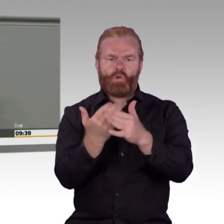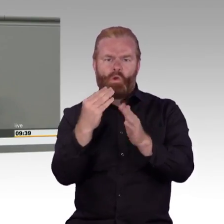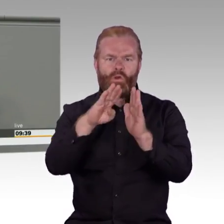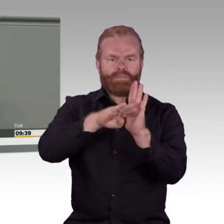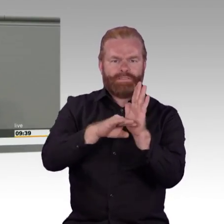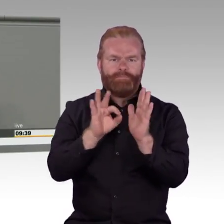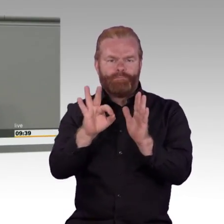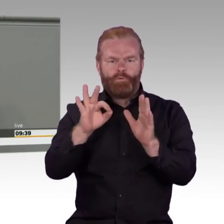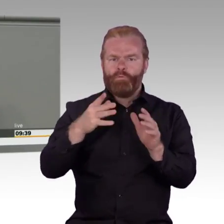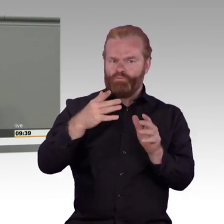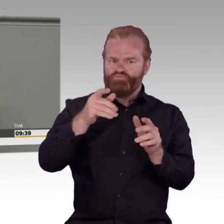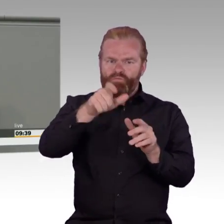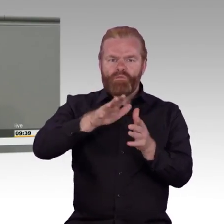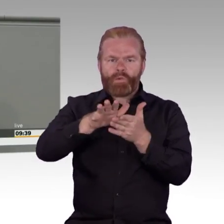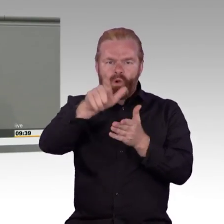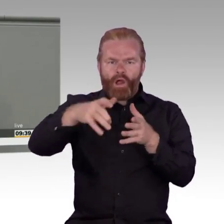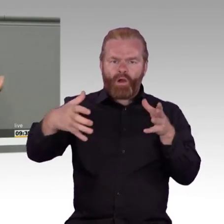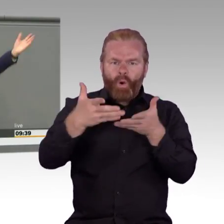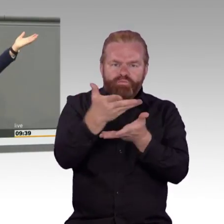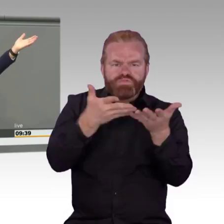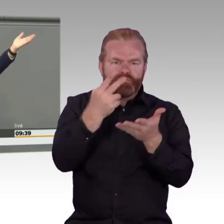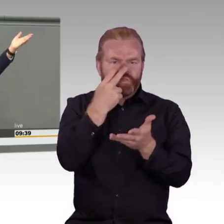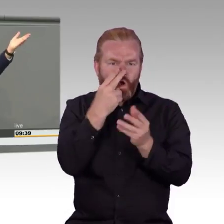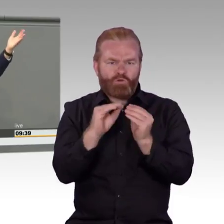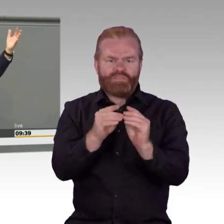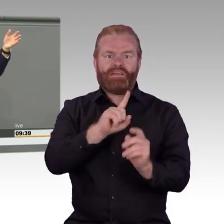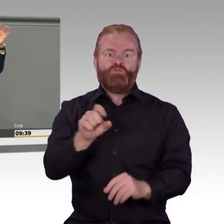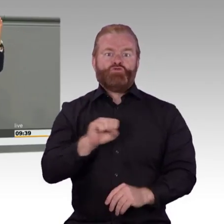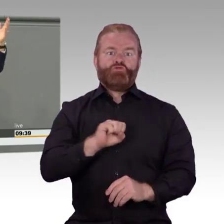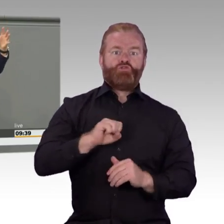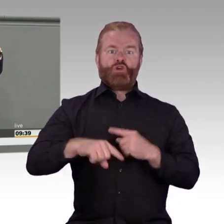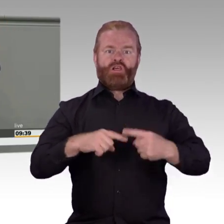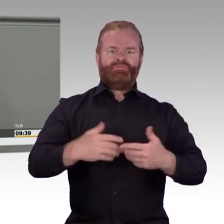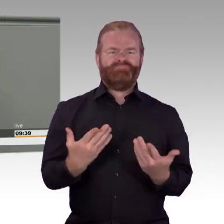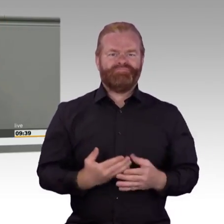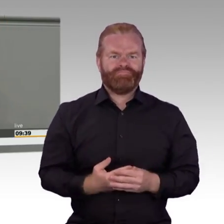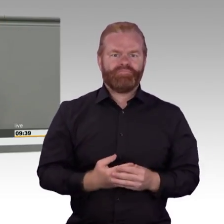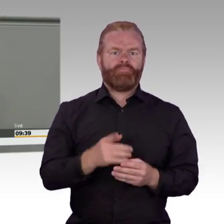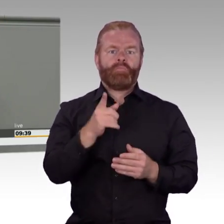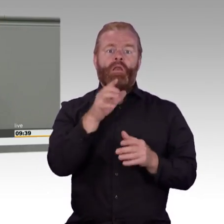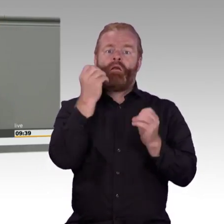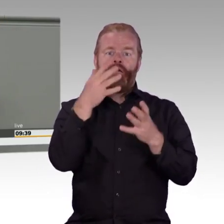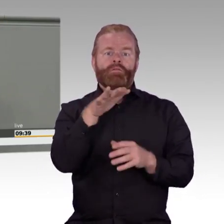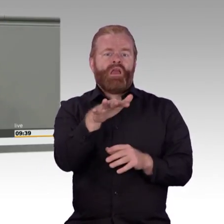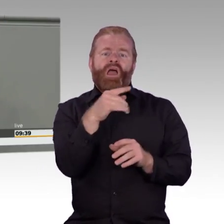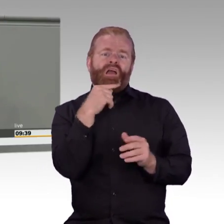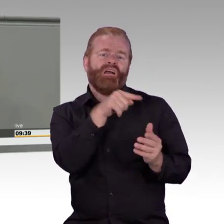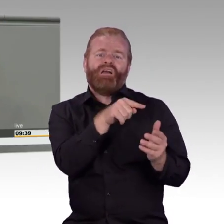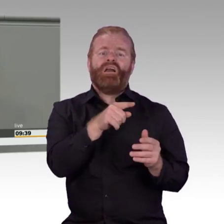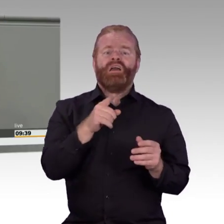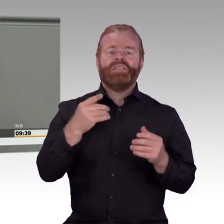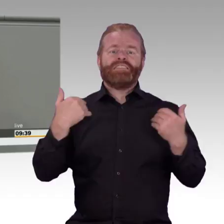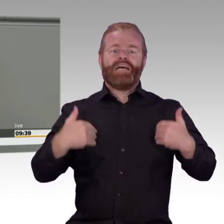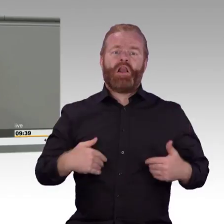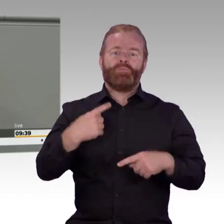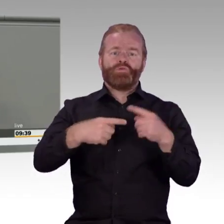die Mietpreisbremse erinnere. Da standen hier Leute, ab sofort wird alles ganz toll und die Mieten sinken und so weiter. Wir haben damals schon gesagt,